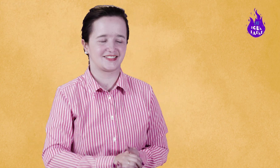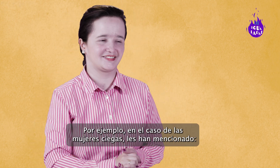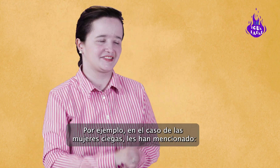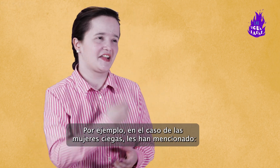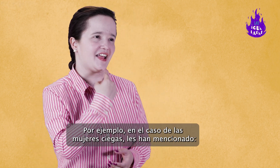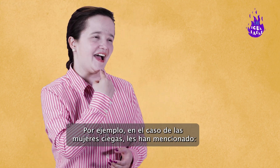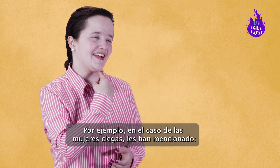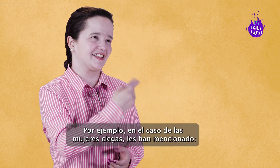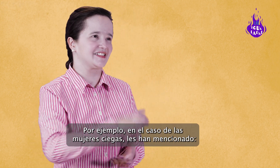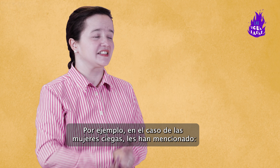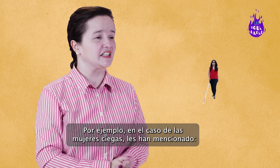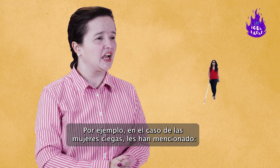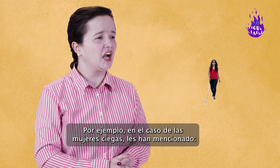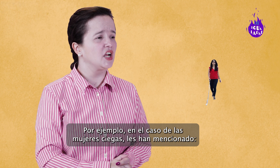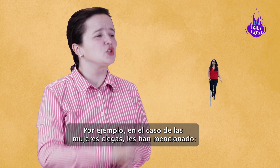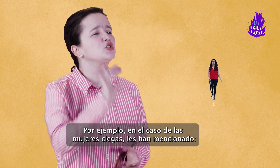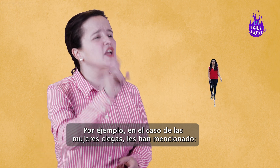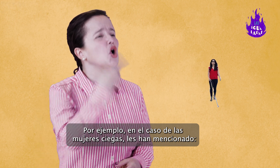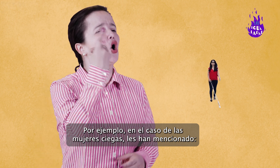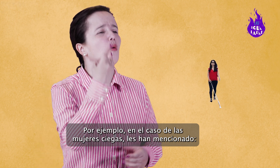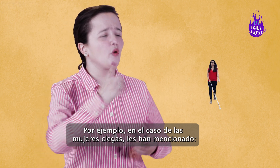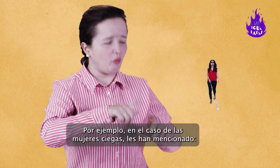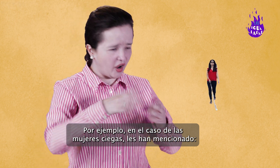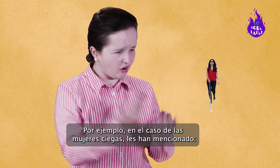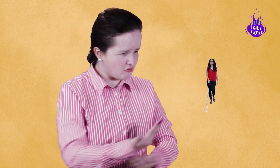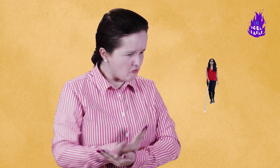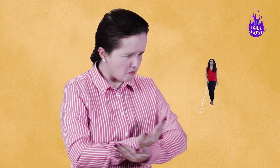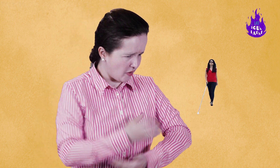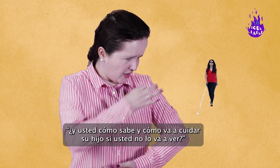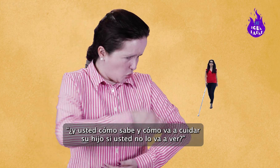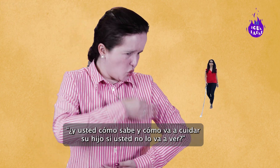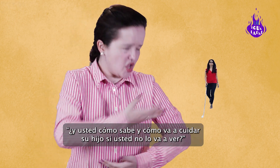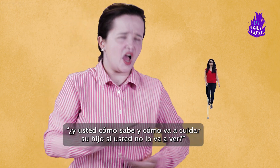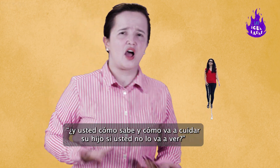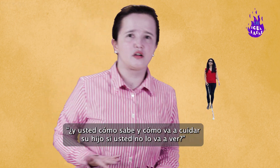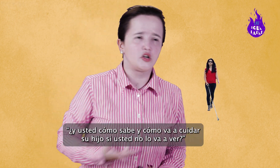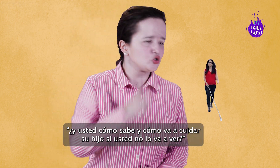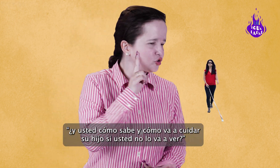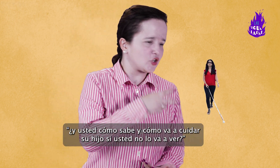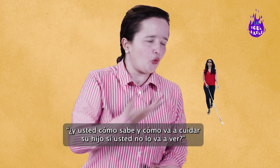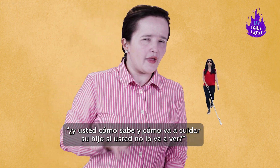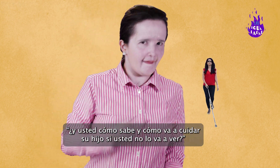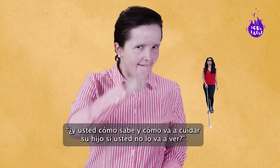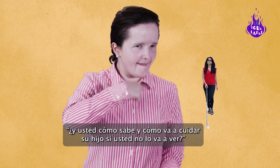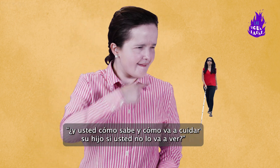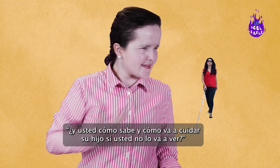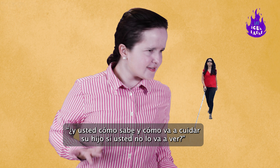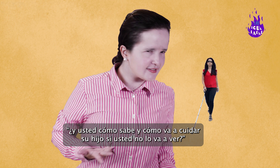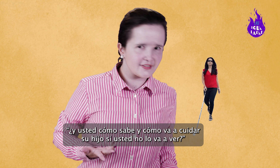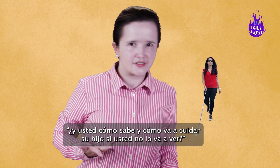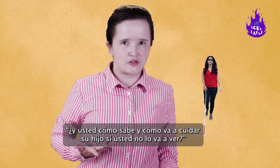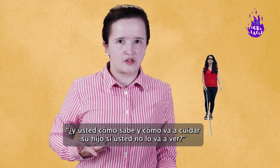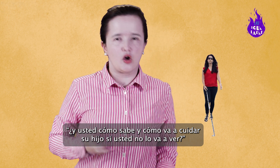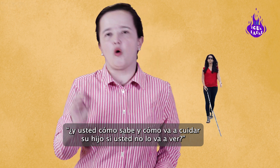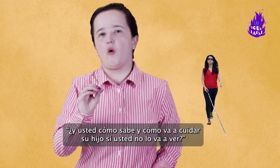Por ejemplo, en el caso de las mujeres ciegas, les han mencionado y es, ¿y usted cómo sabe y cómo va a cuidar su hijo si usted no lo va a ver?